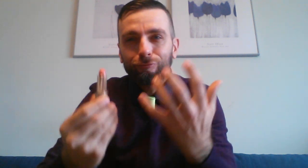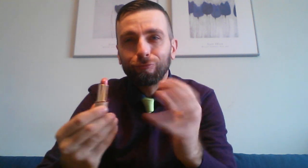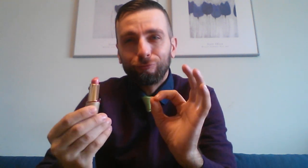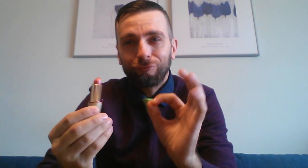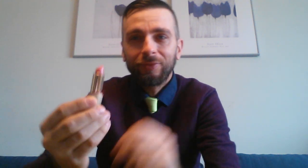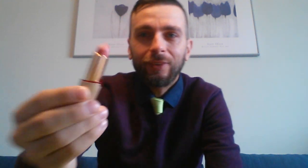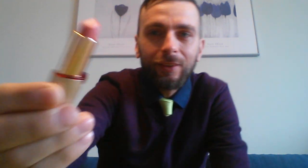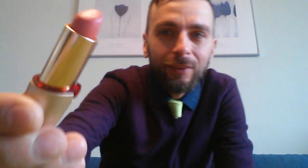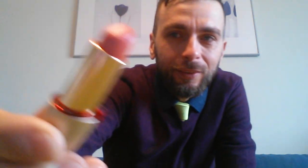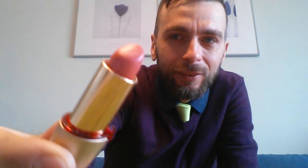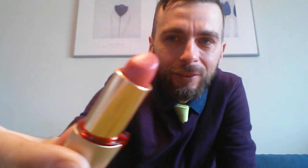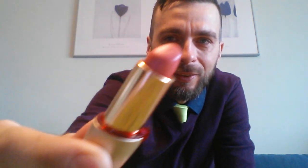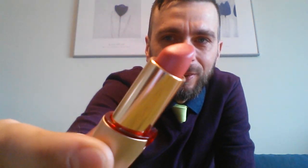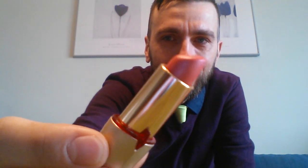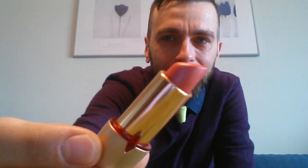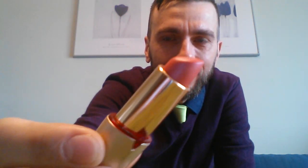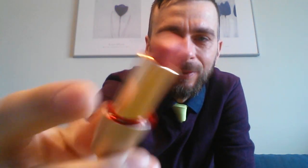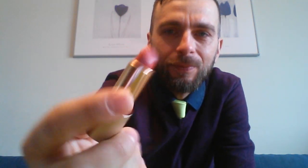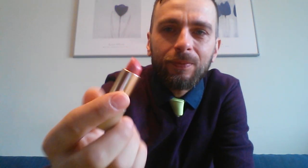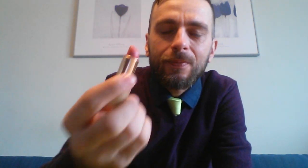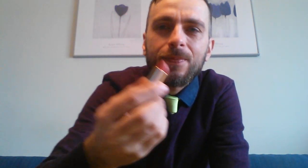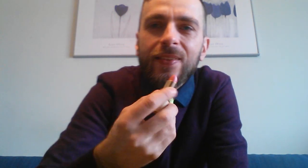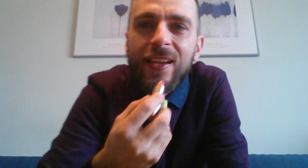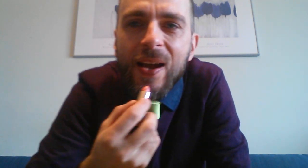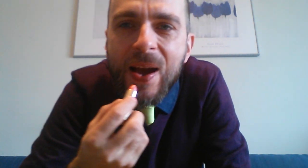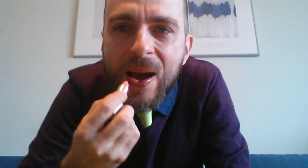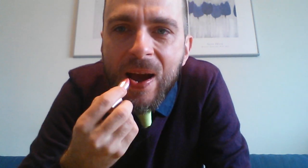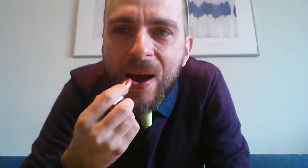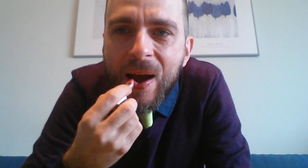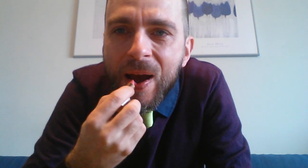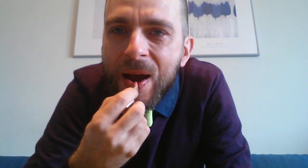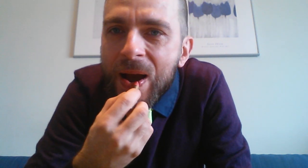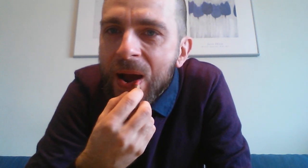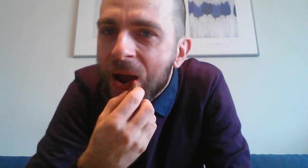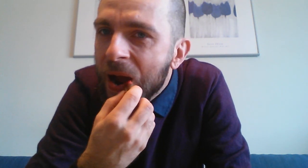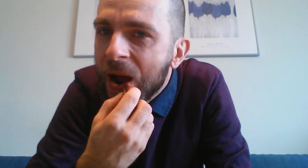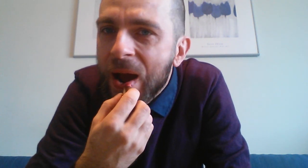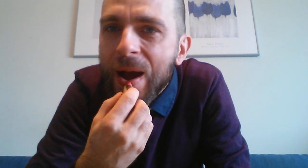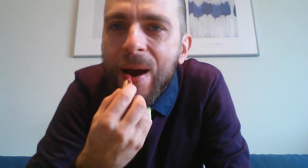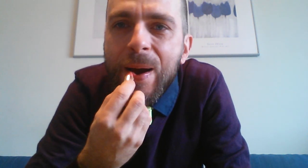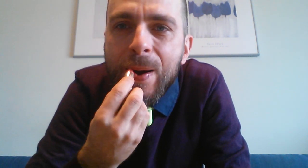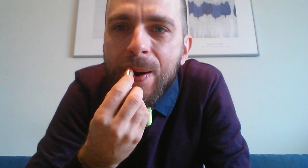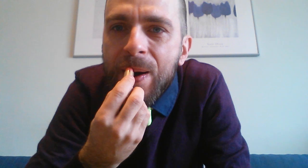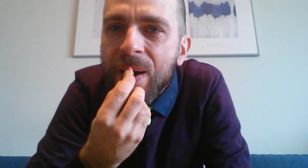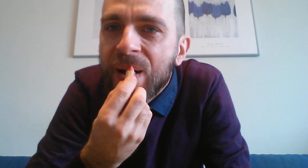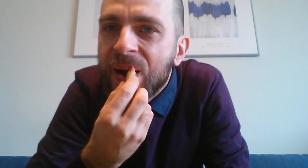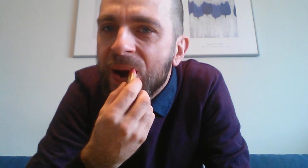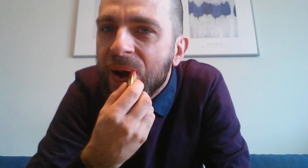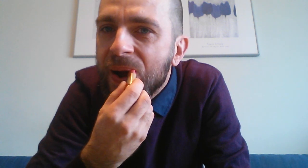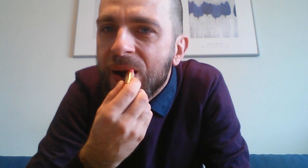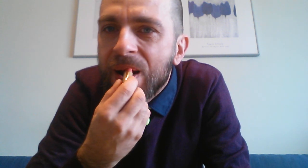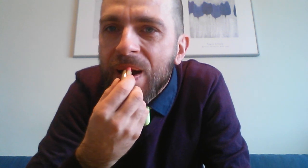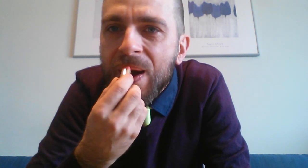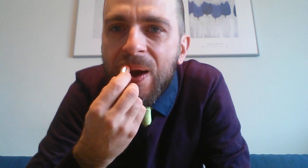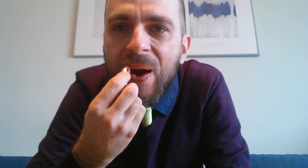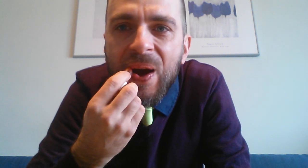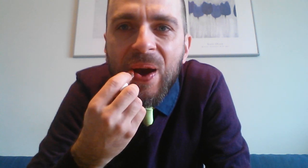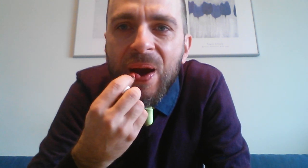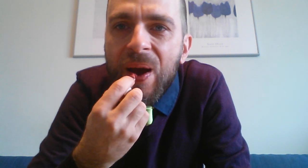co trzeciego hektara w Podlaskiem. Ale rząd i posłowie koalicji pod koniec stycznia uznali, że od 2014 roku tych dopłat nie